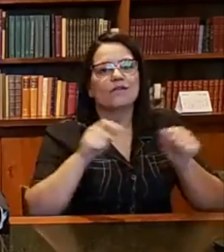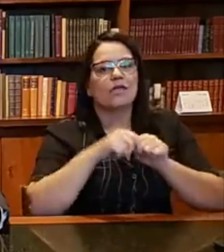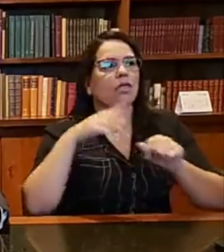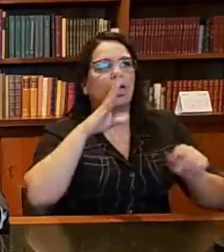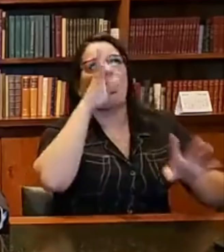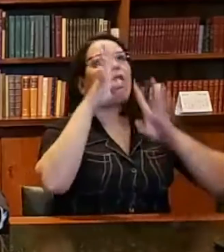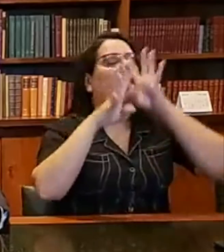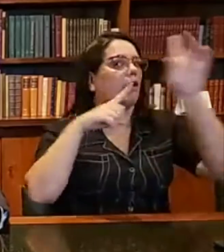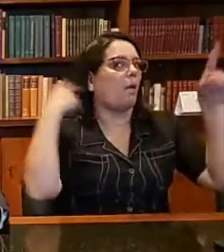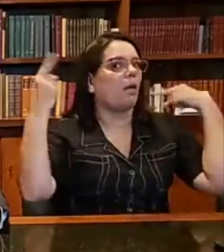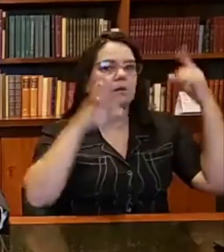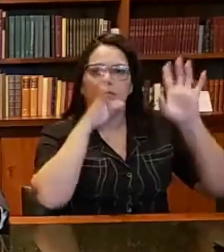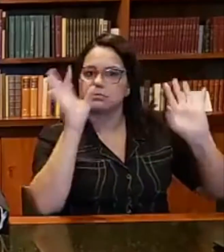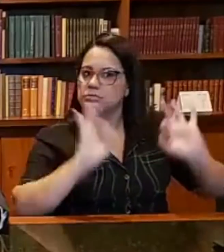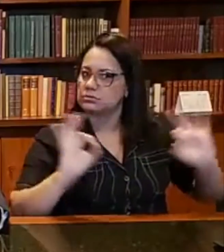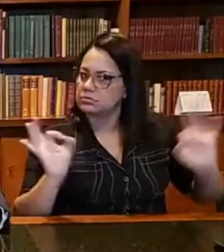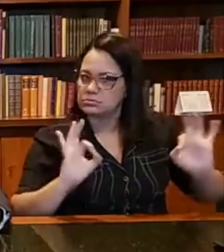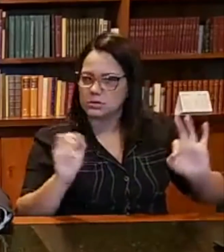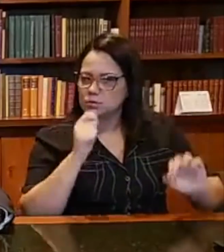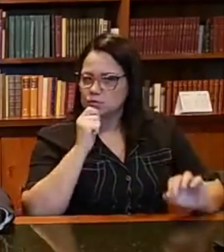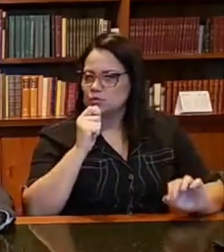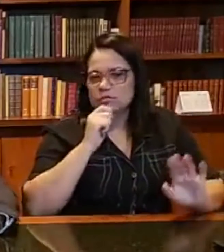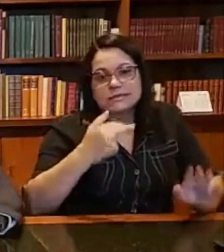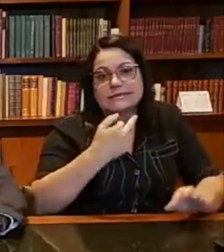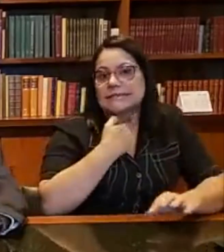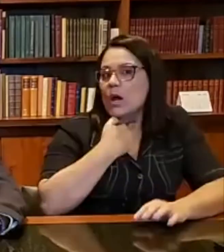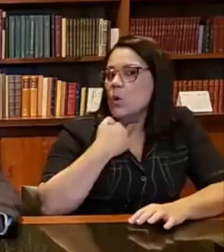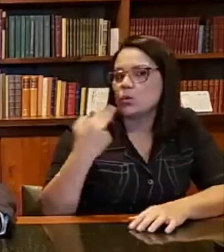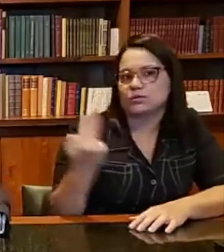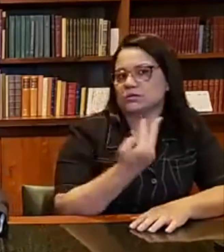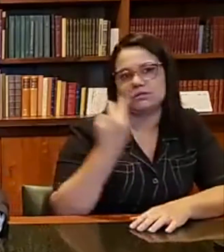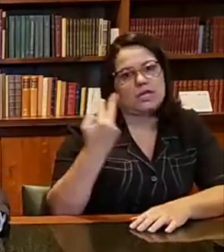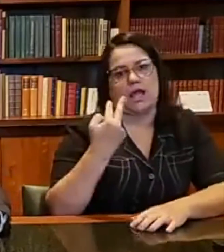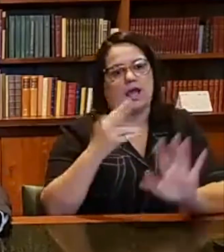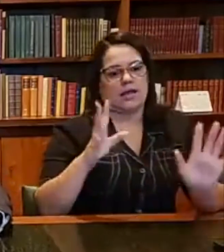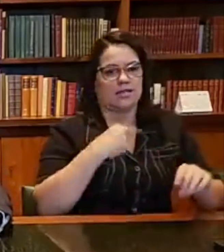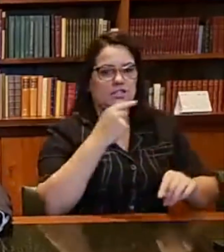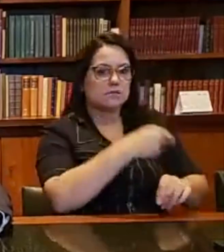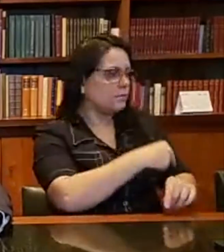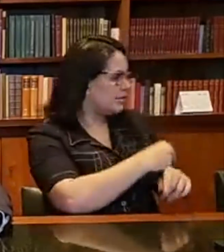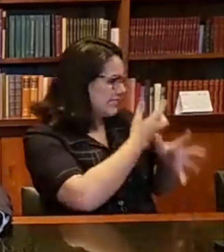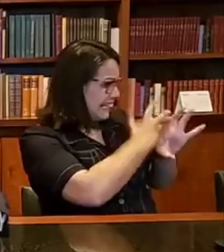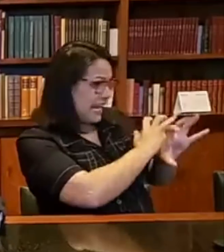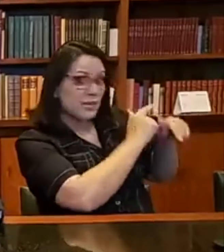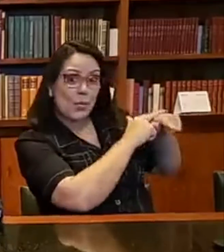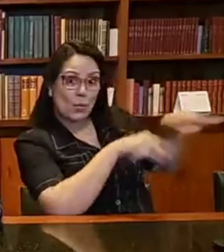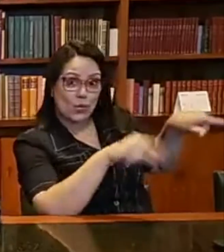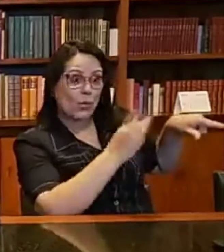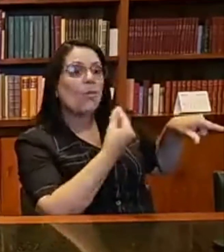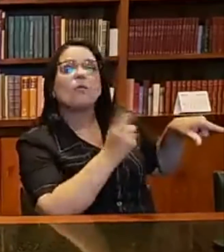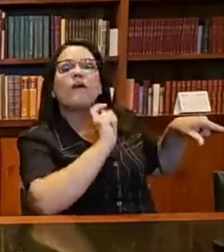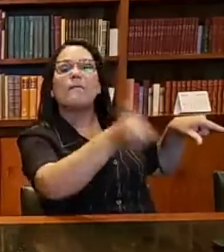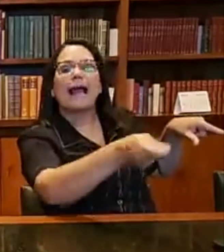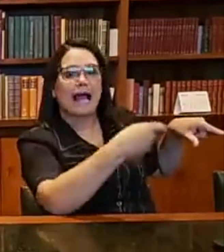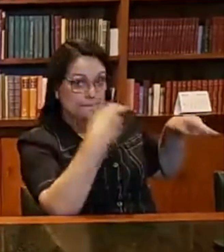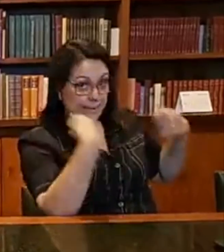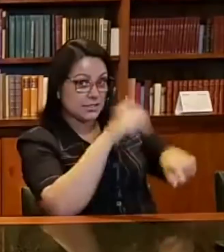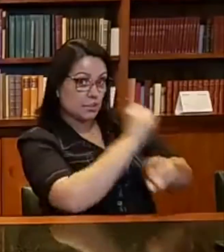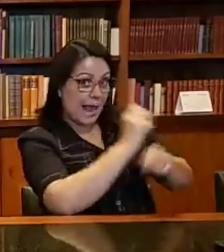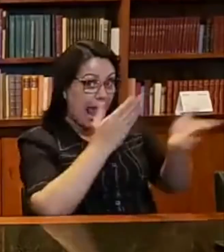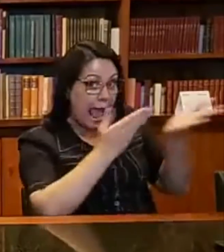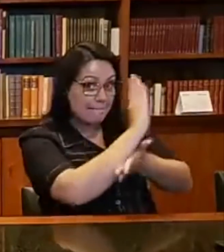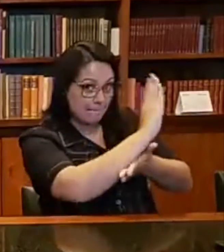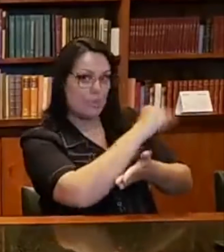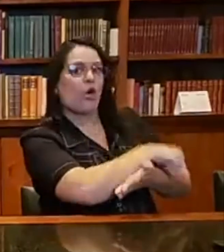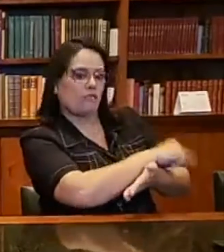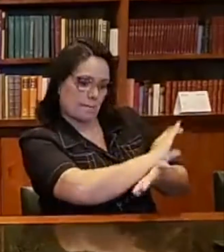maluquice, não haverá nenhuma chance da gente pagar sem que o orçamento esteja 100% aprovado. Só isso. E repito aqui,